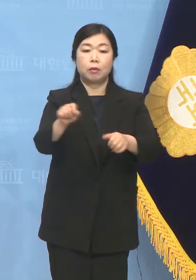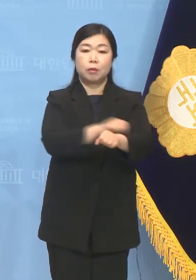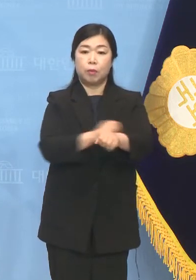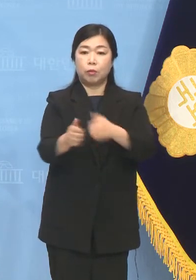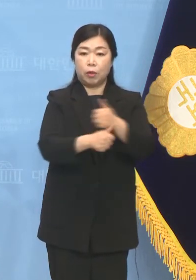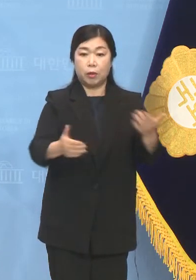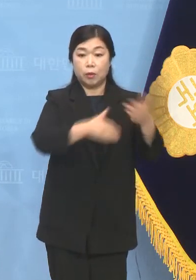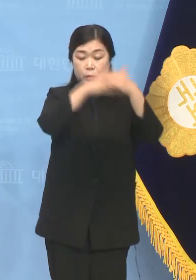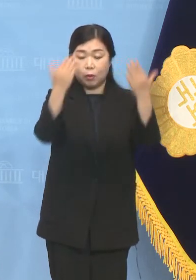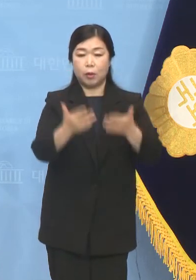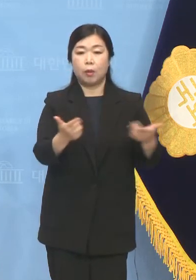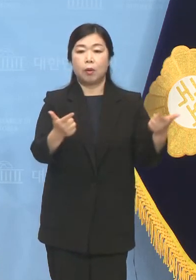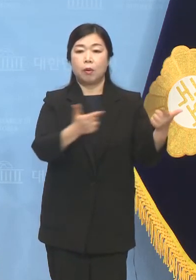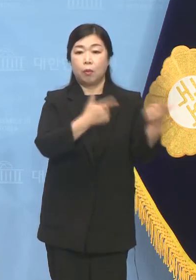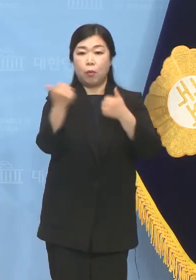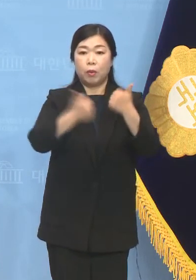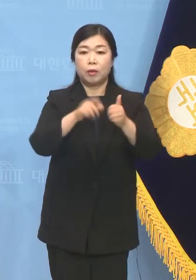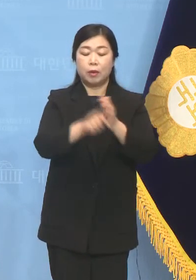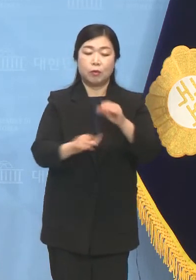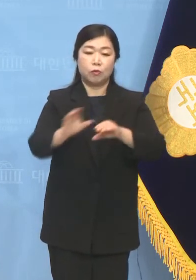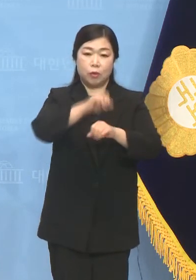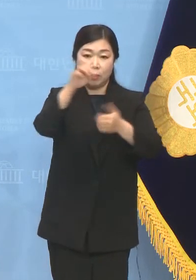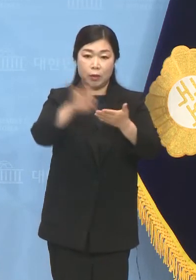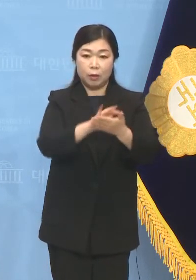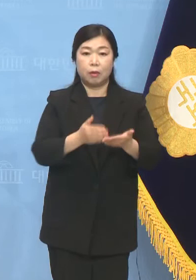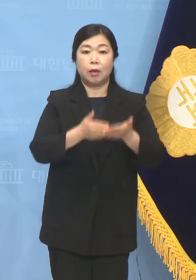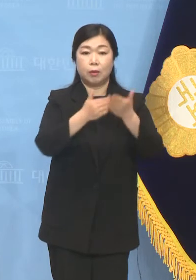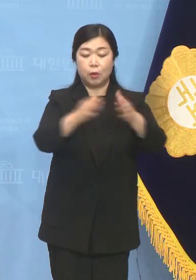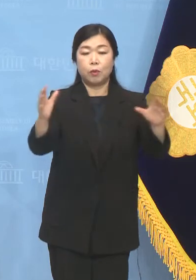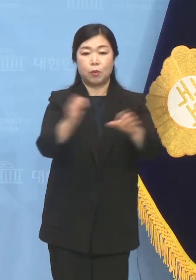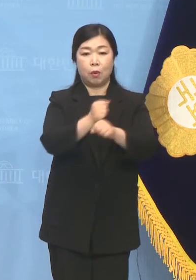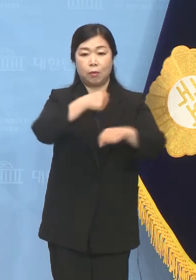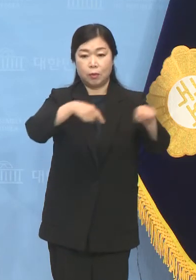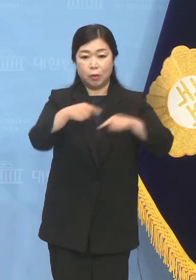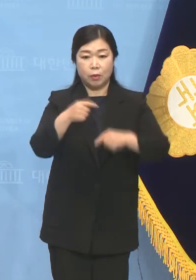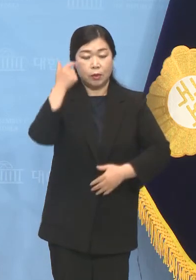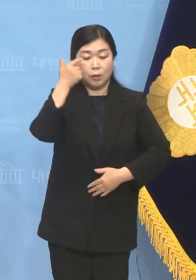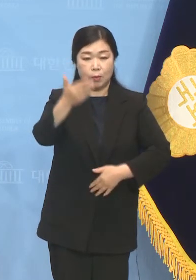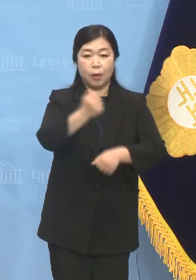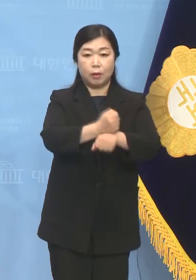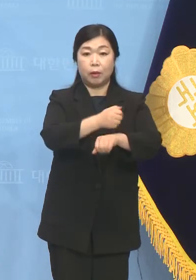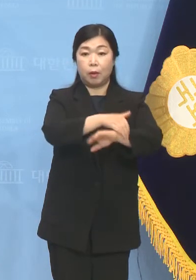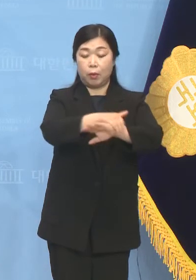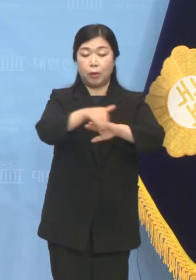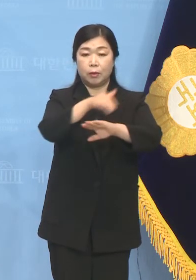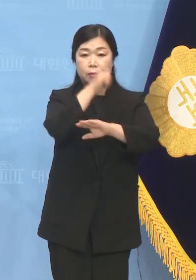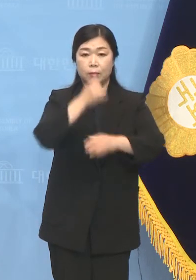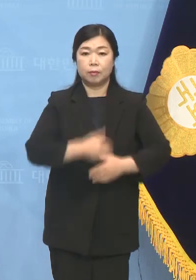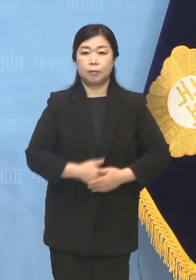예산결산특별위원회 전체회의에서 추경 예산안 상정 및 종합정책 질의를 실시할 예정입니다.